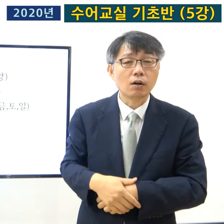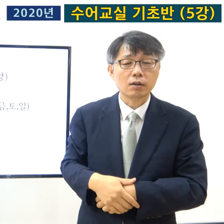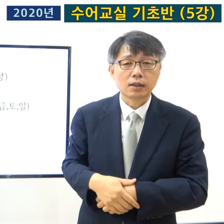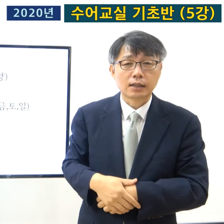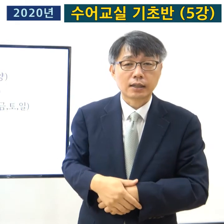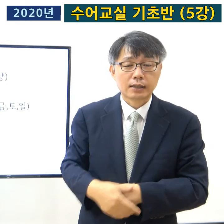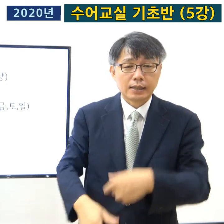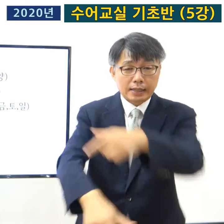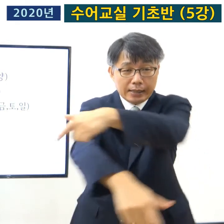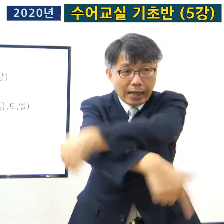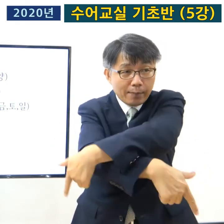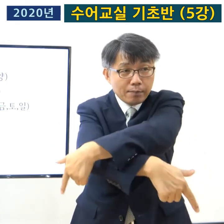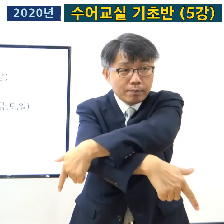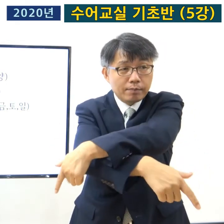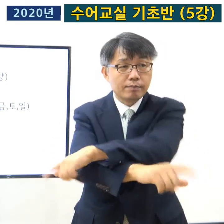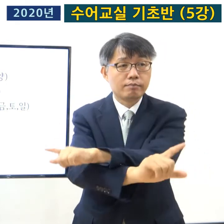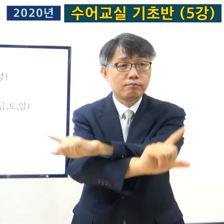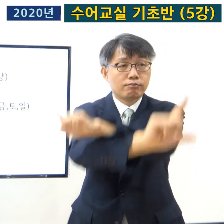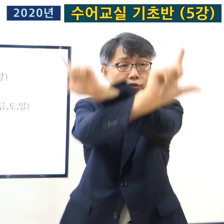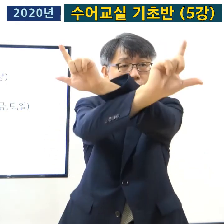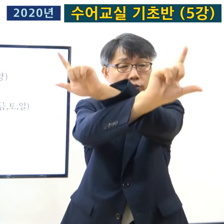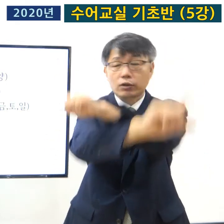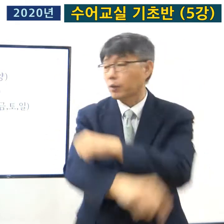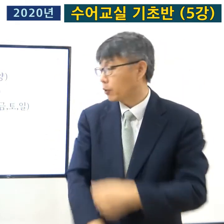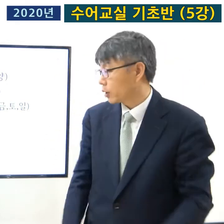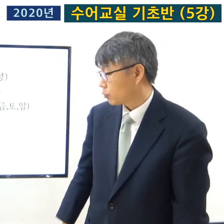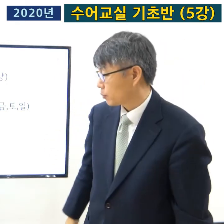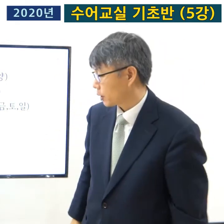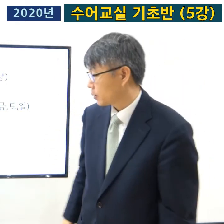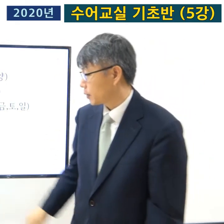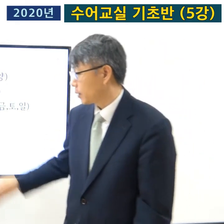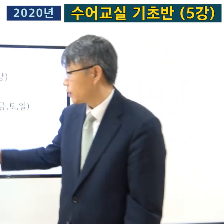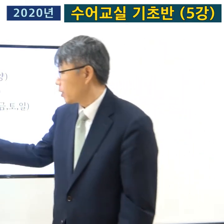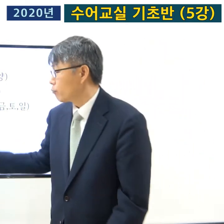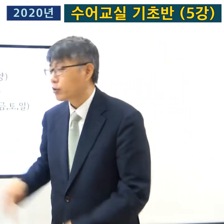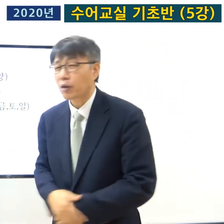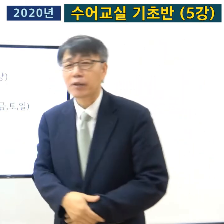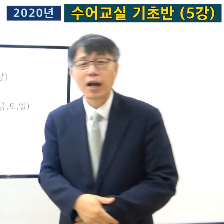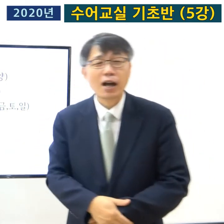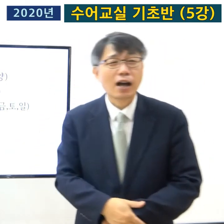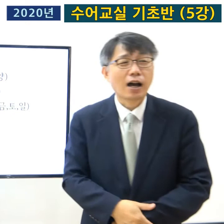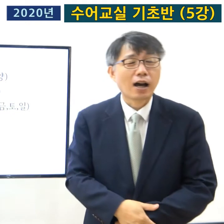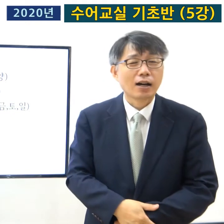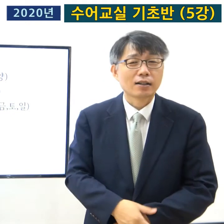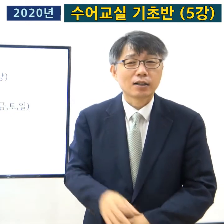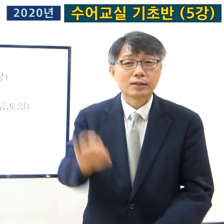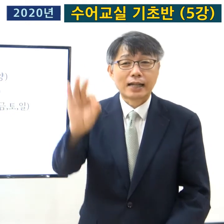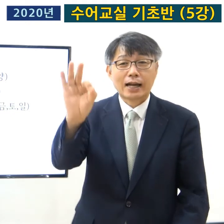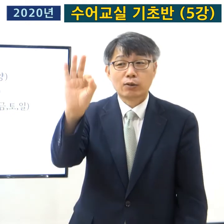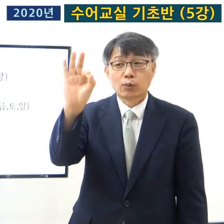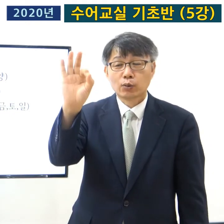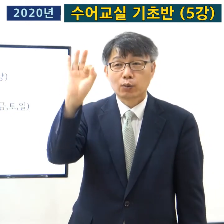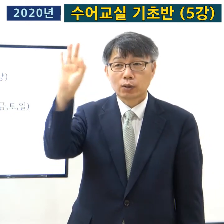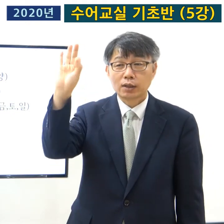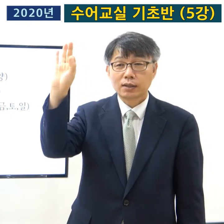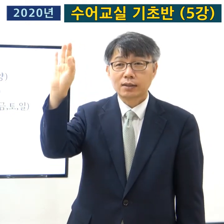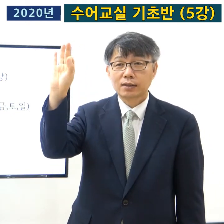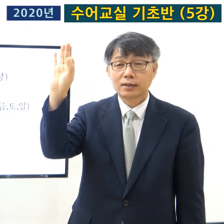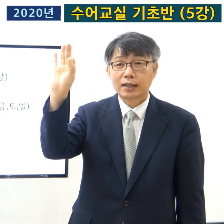서, 남, 북 이렇게 표현해 주시면 되겠습니다. 부끄럽다. 자,